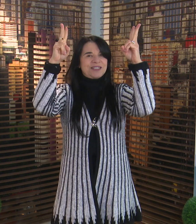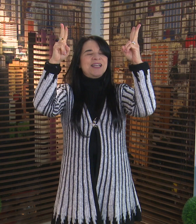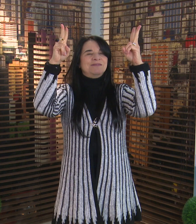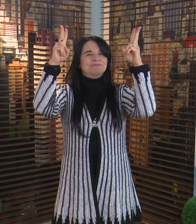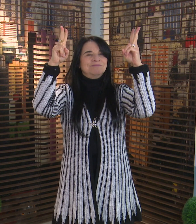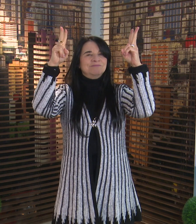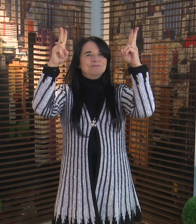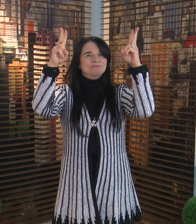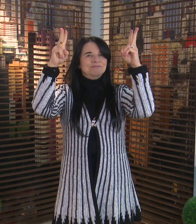vitoriosa,